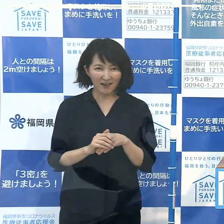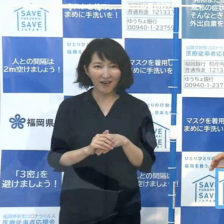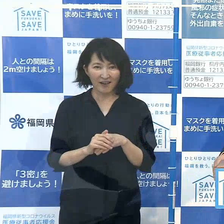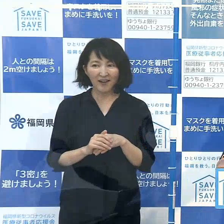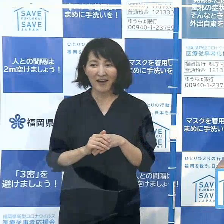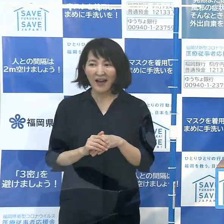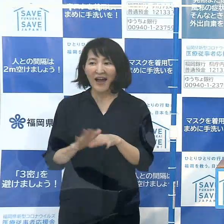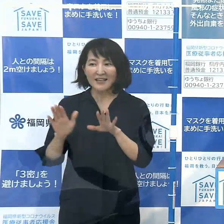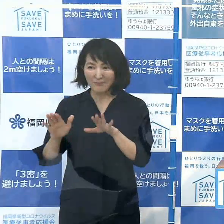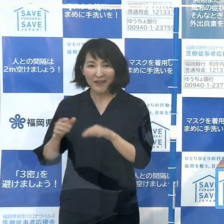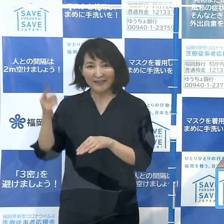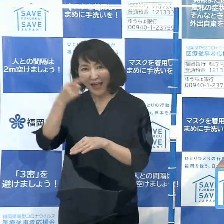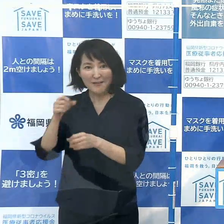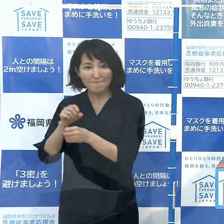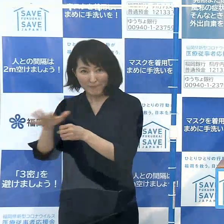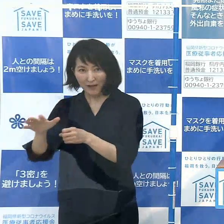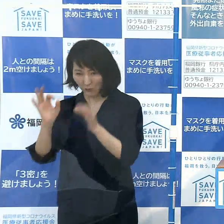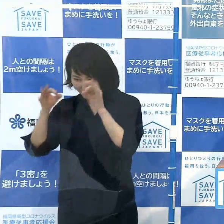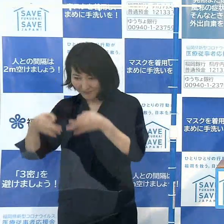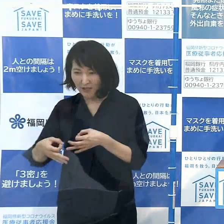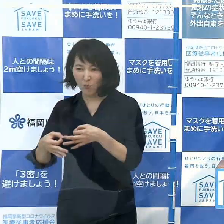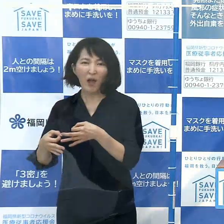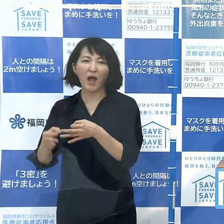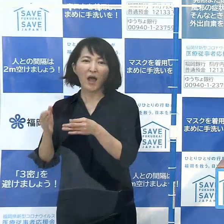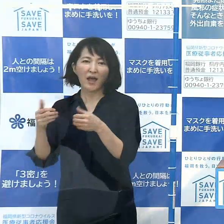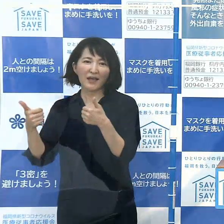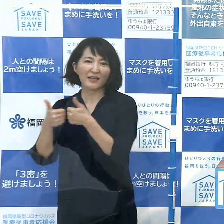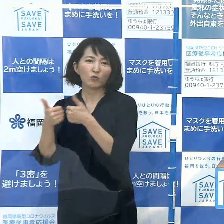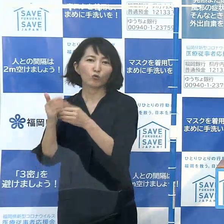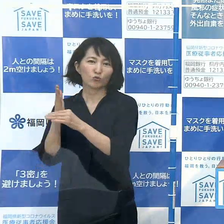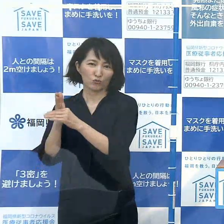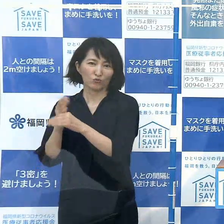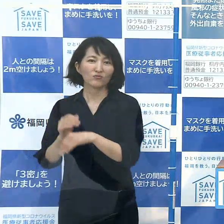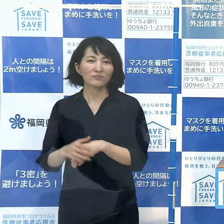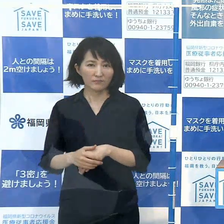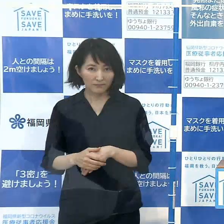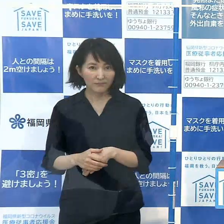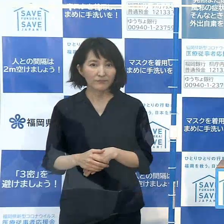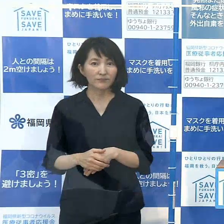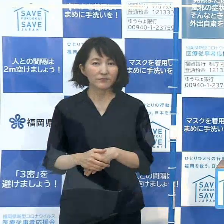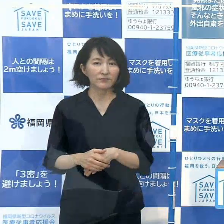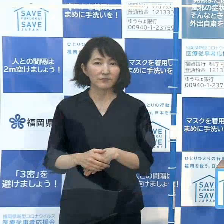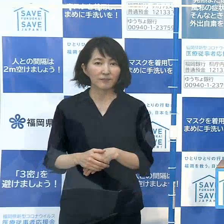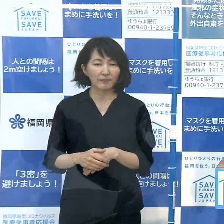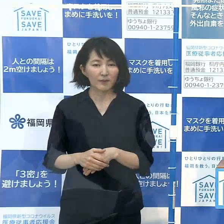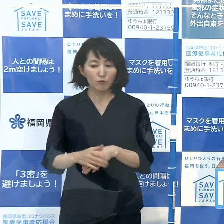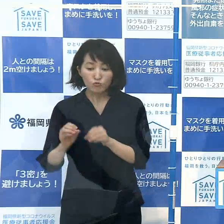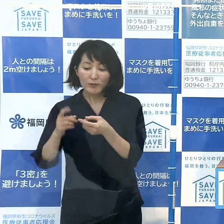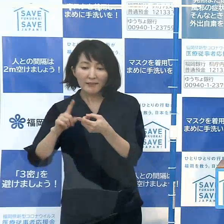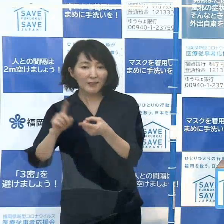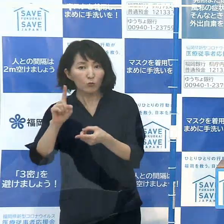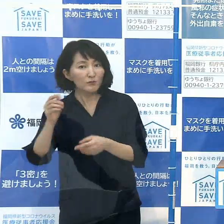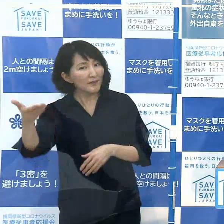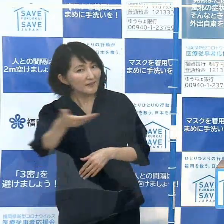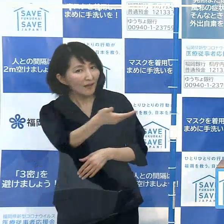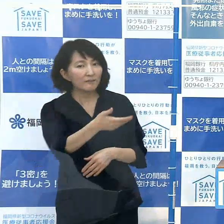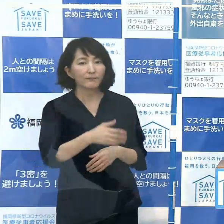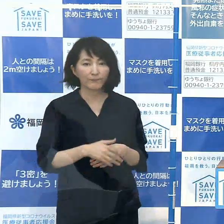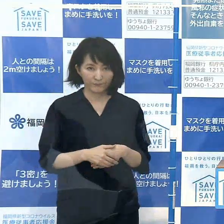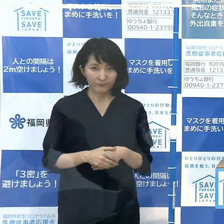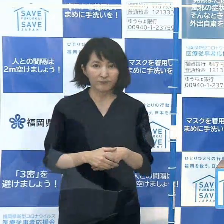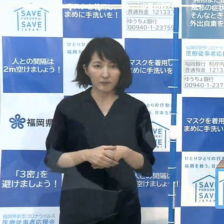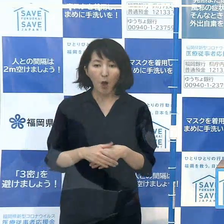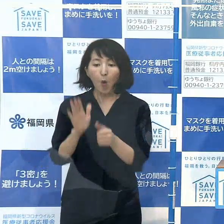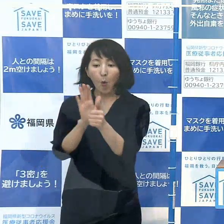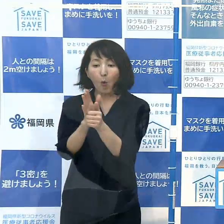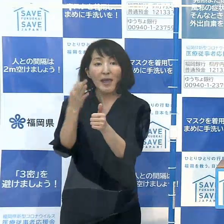ょっと今検討しているところであります。 具体的に準備というのはどういう形 ですか。まあ、要するにあの応援金のところ